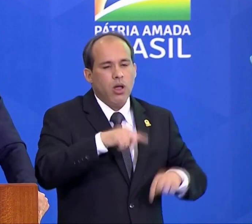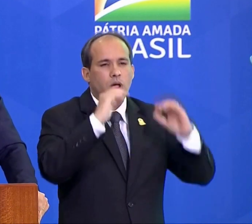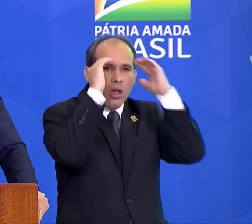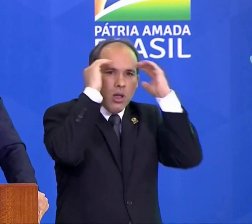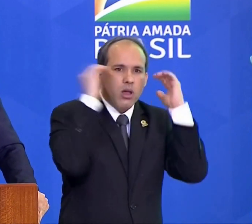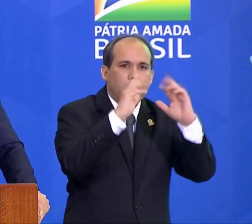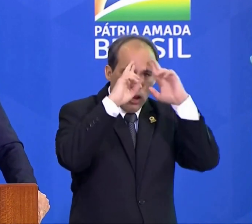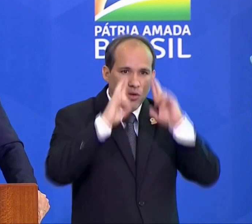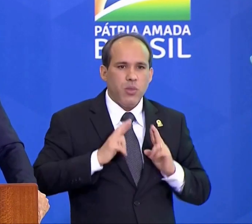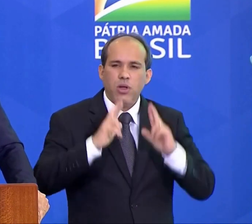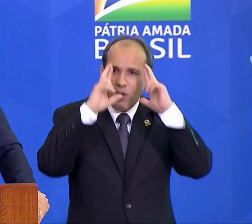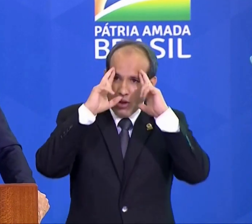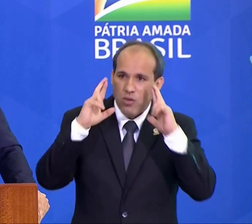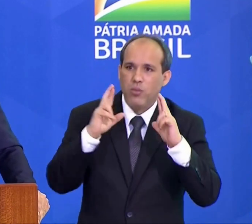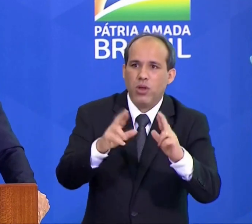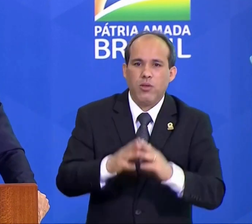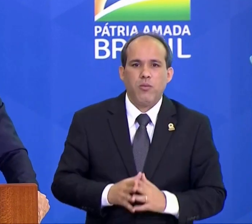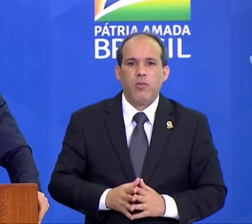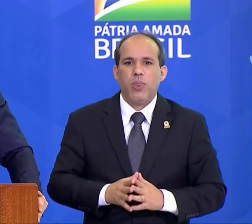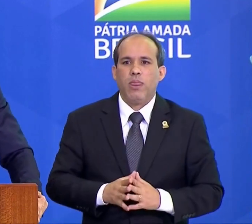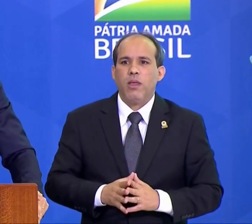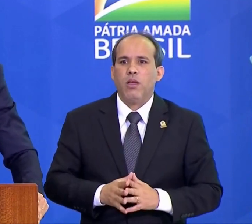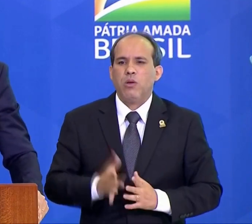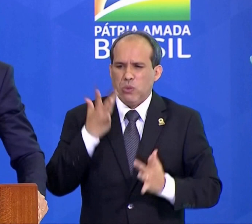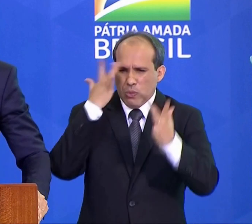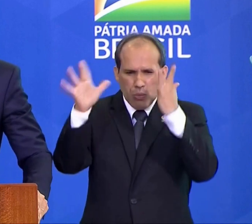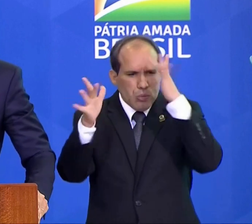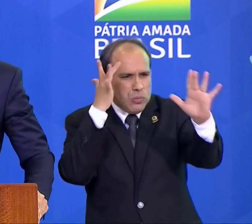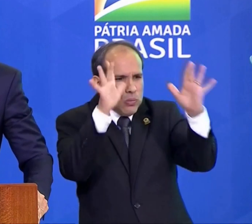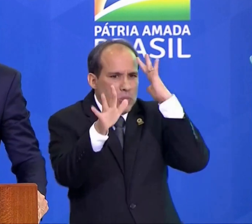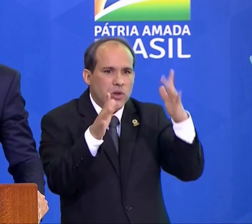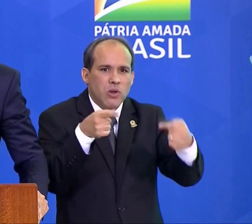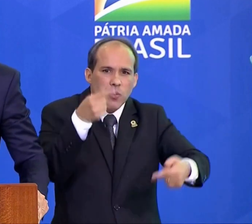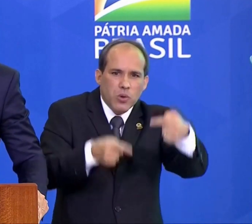bom e que deixemos as nossas diferenças